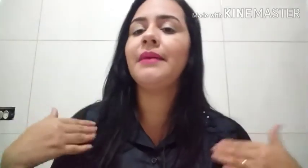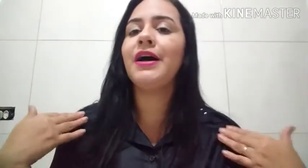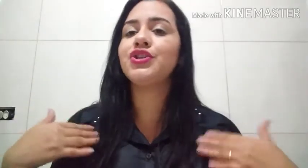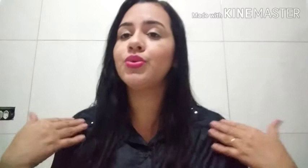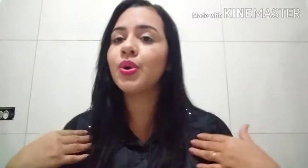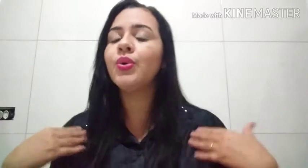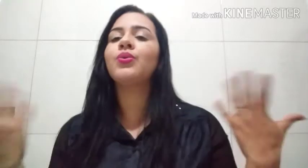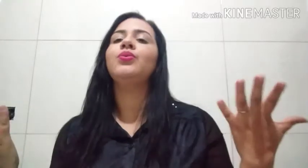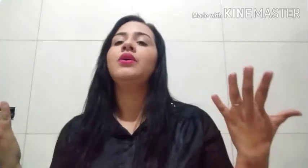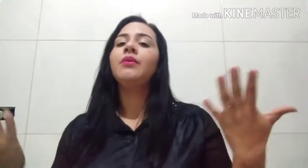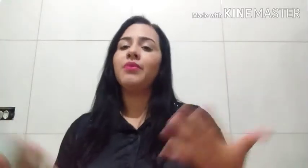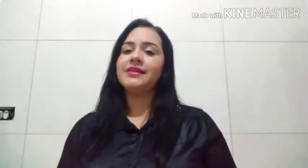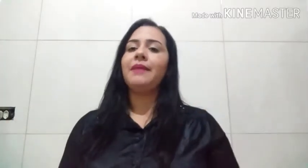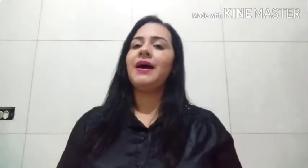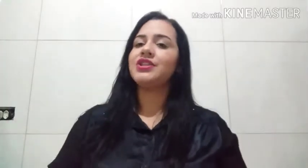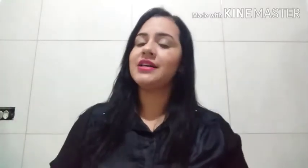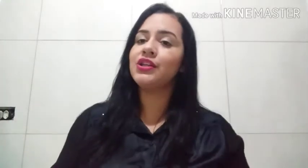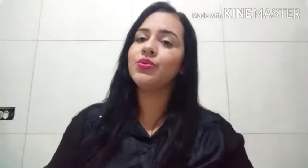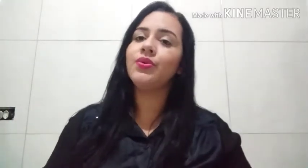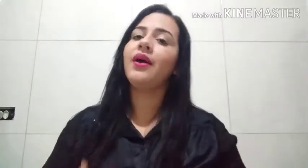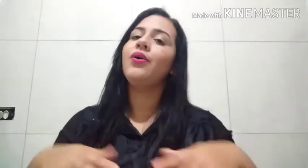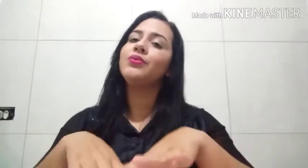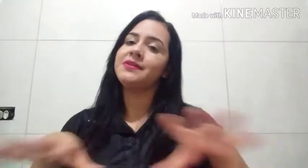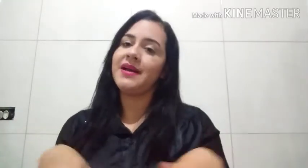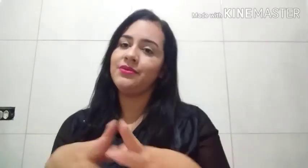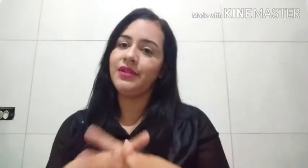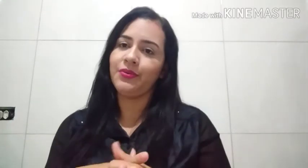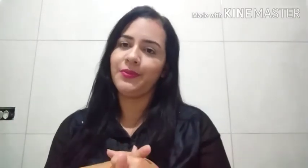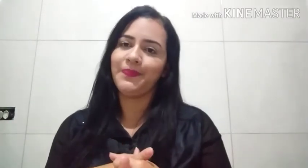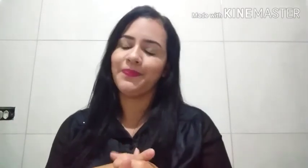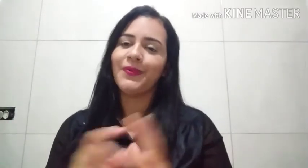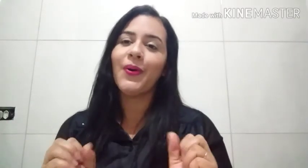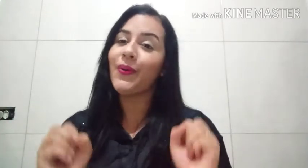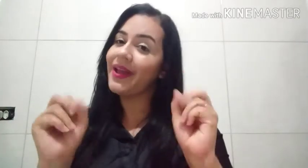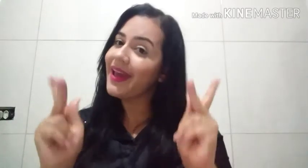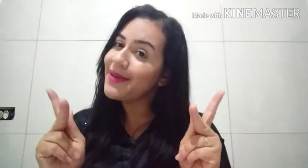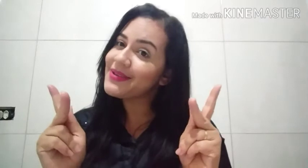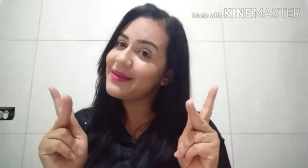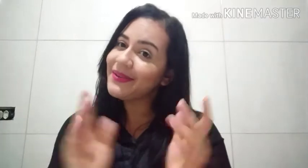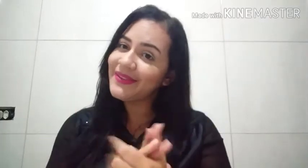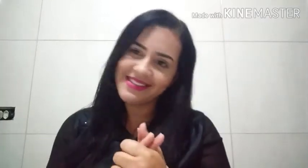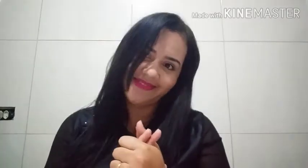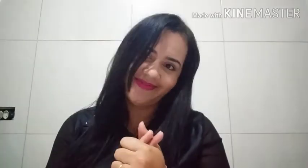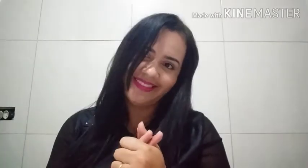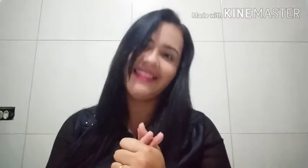parte do tronco, pode ser na parte da cintura ou no espaço neutro. Ok, meus amores?